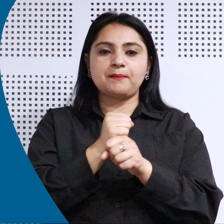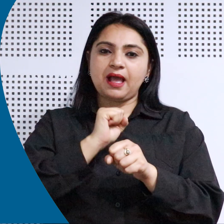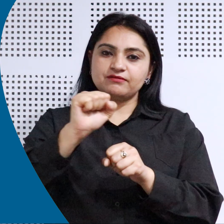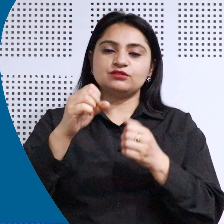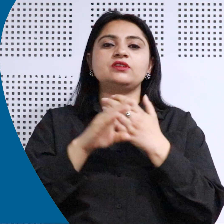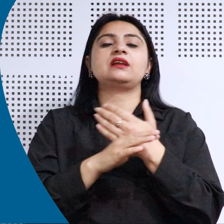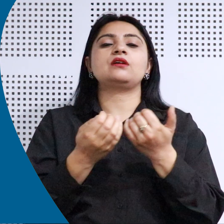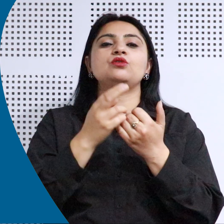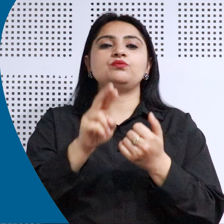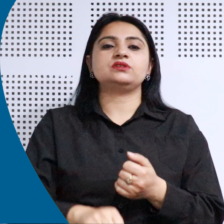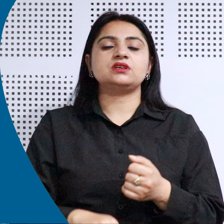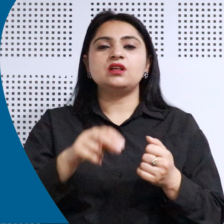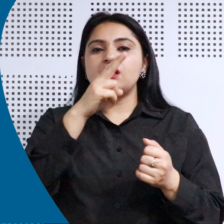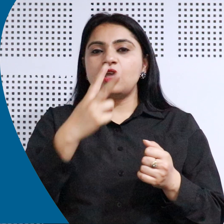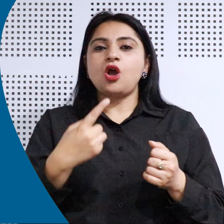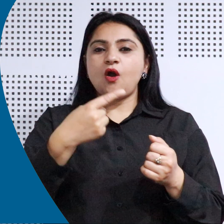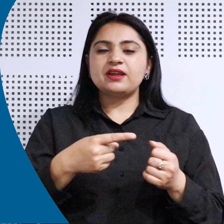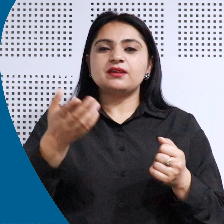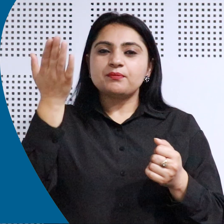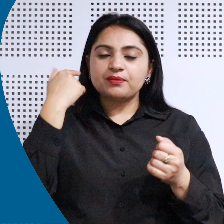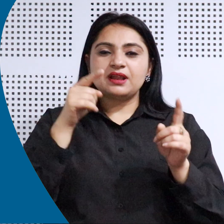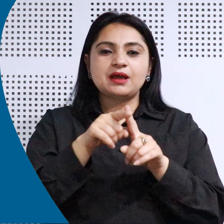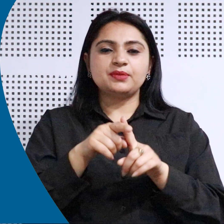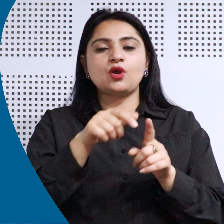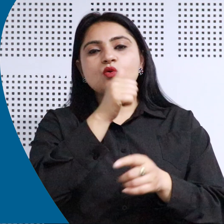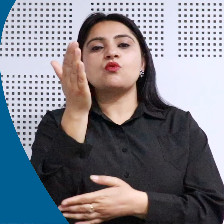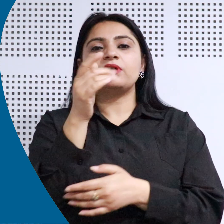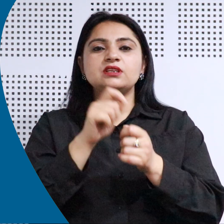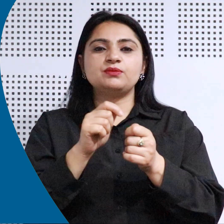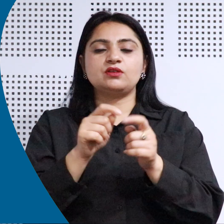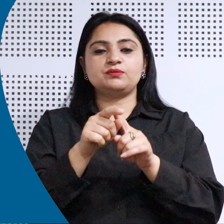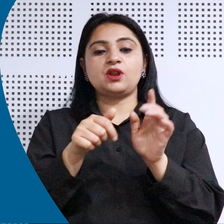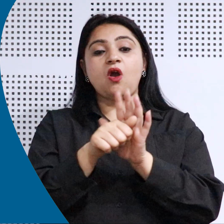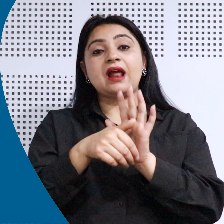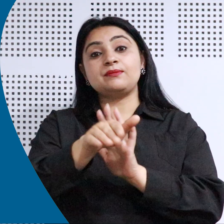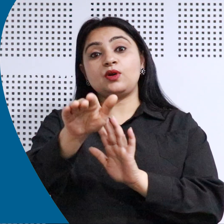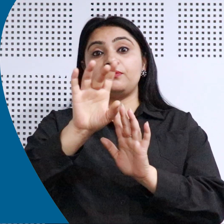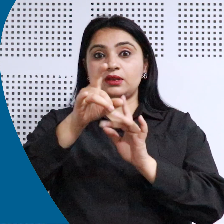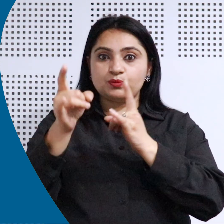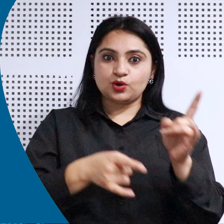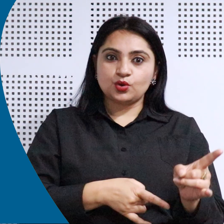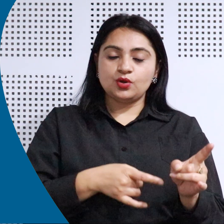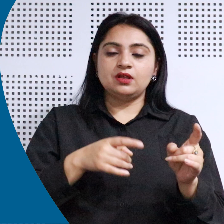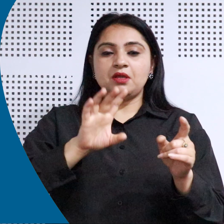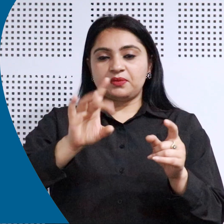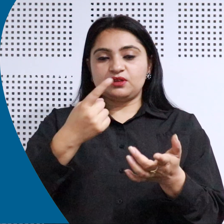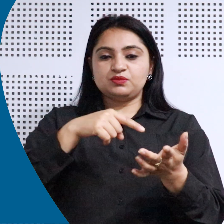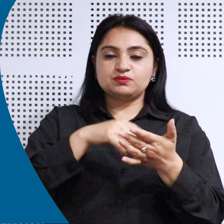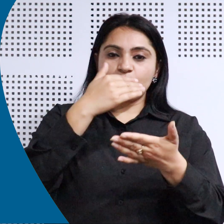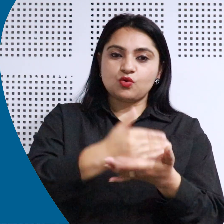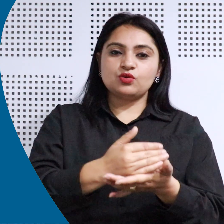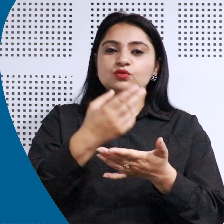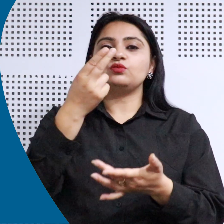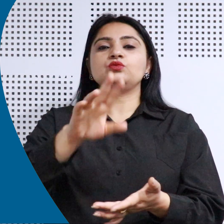यति मान्यता राख्दछु। ऐन अब पहिले पनि अरू मन्त्री हुँदाखेरि पनि अगाडि बढ्थ्यो, फेरि फर्केर आउँथ्यो होइन, अथवा अगाडि बढ्न सक्थेन। कति समय लाग्ला